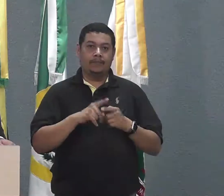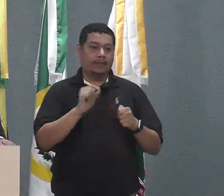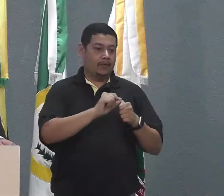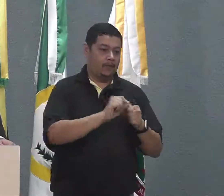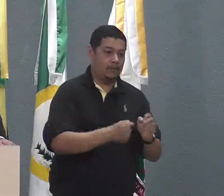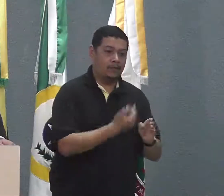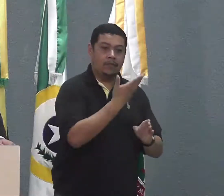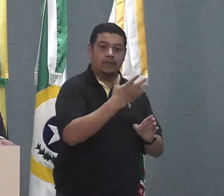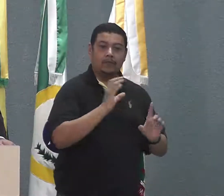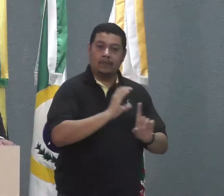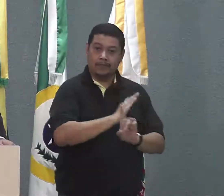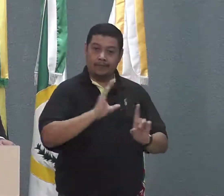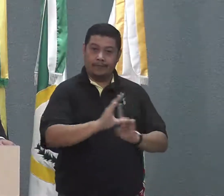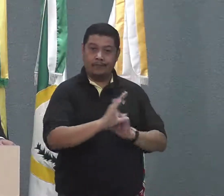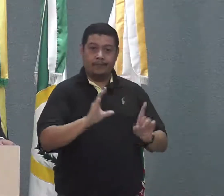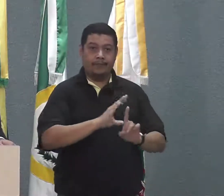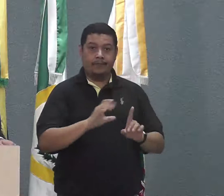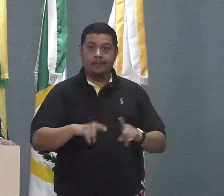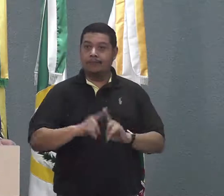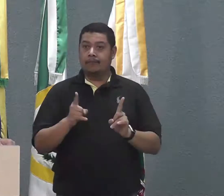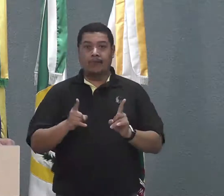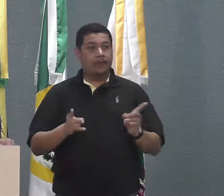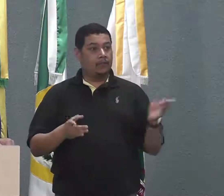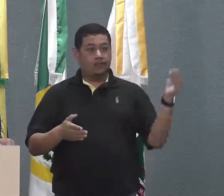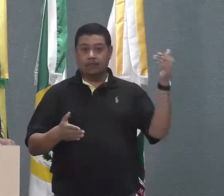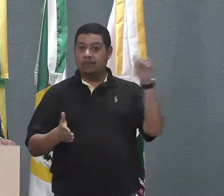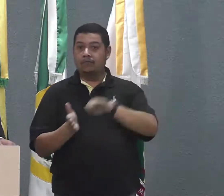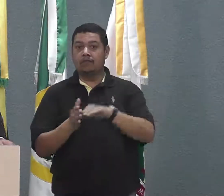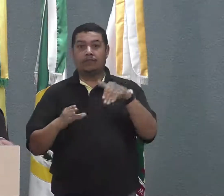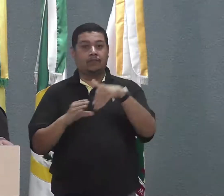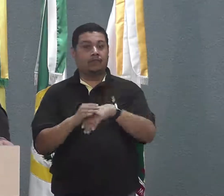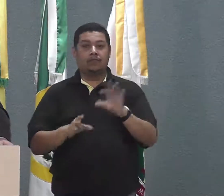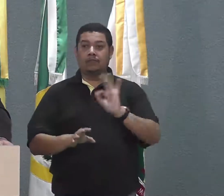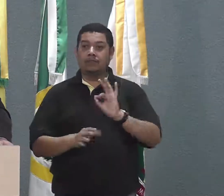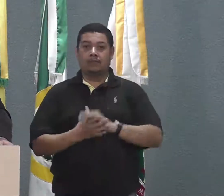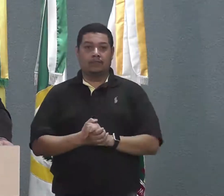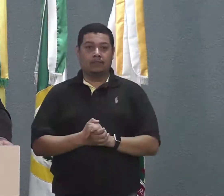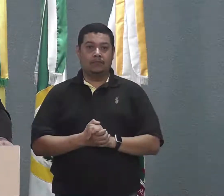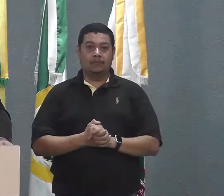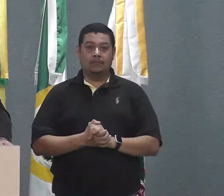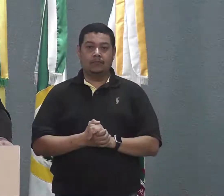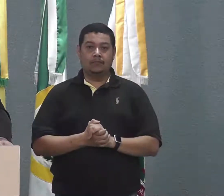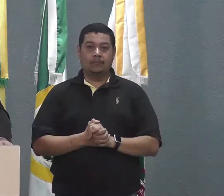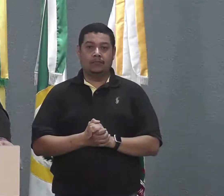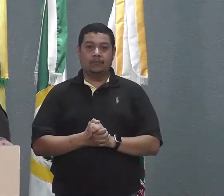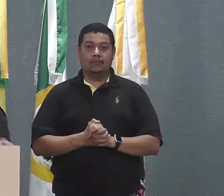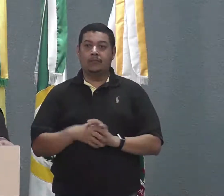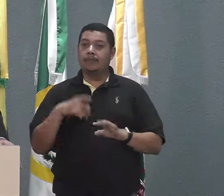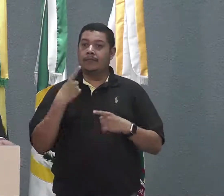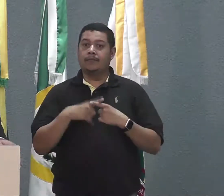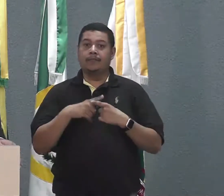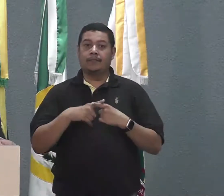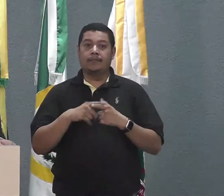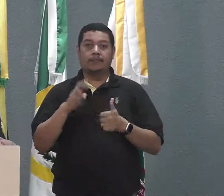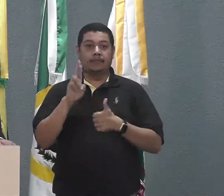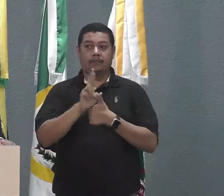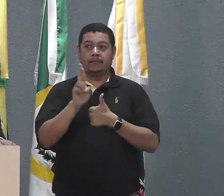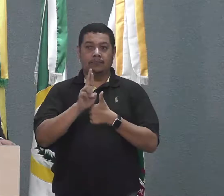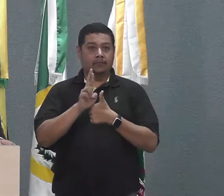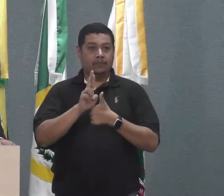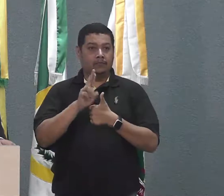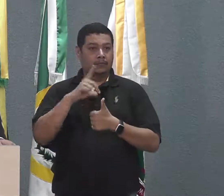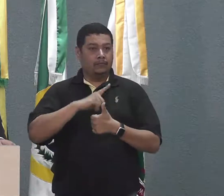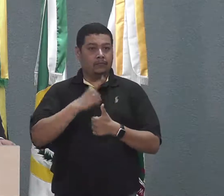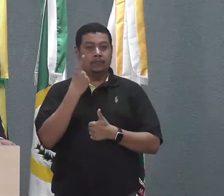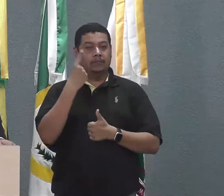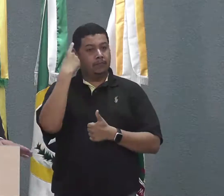comunitárias, mas ele também não veio para ser votado nessa sessão plenária, porque a procuradoria tinha mais um dia